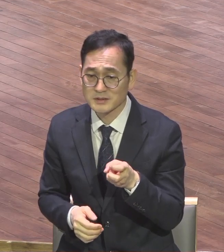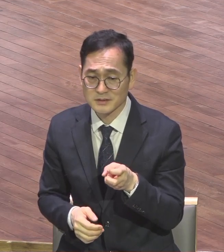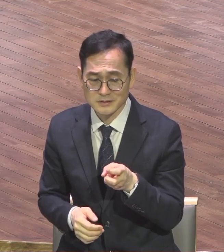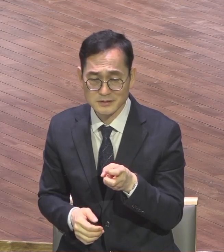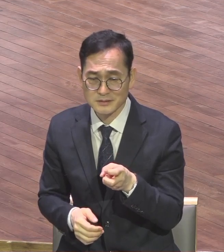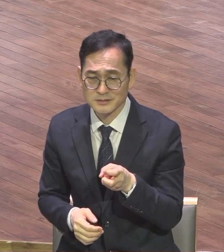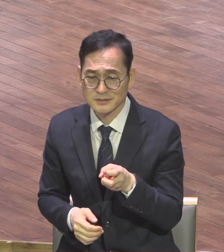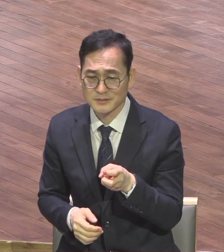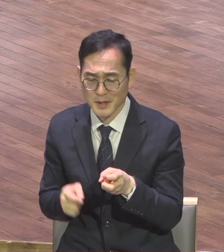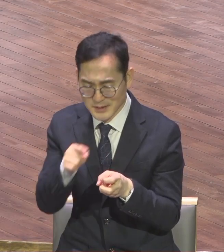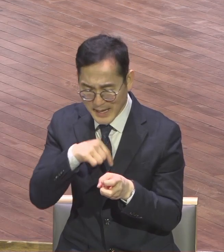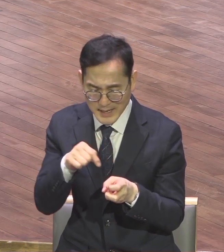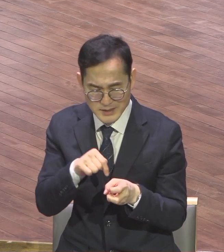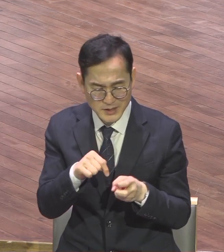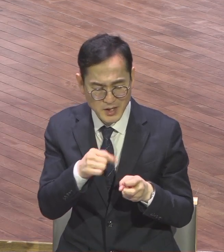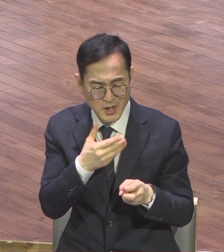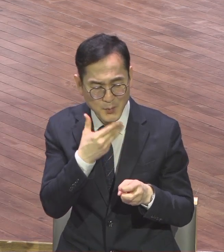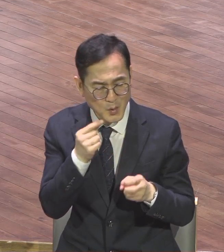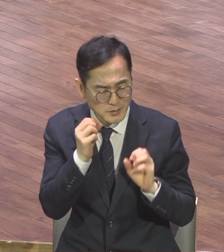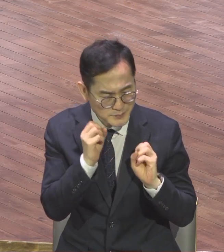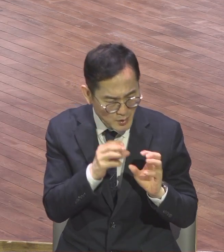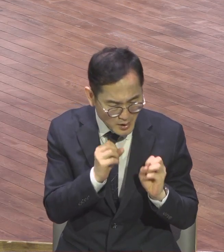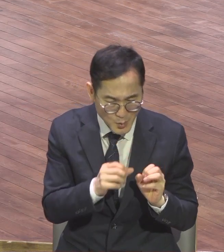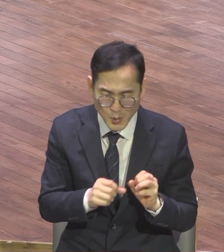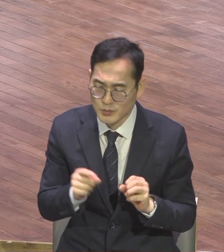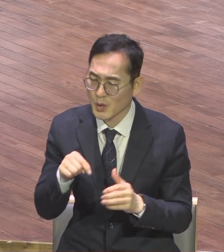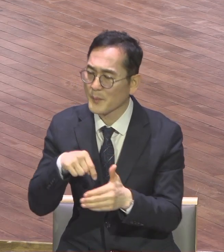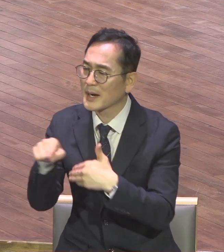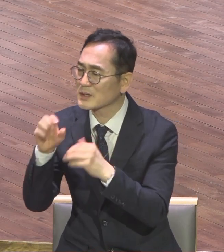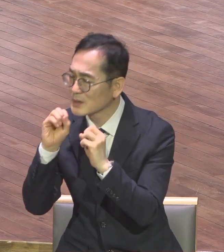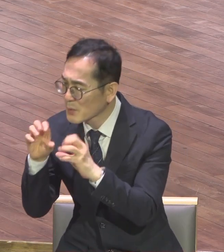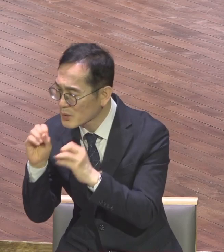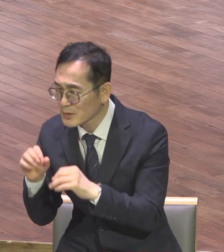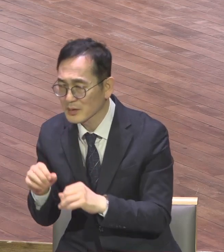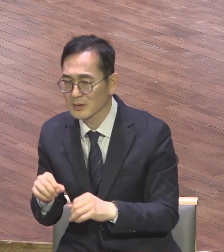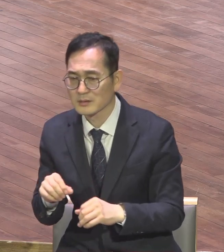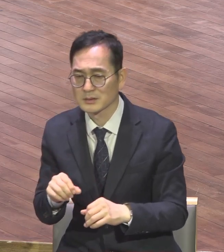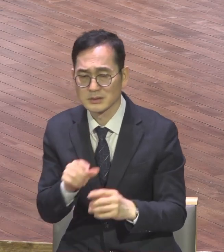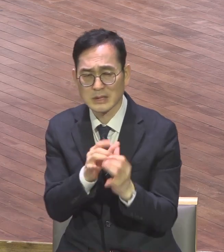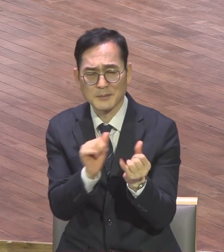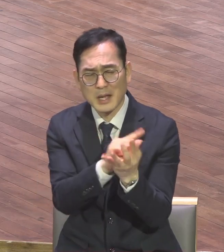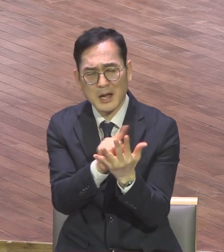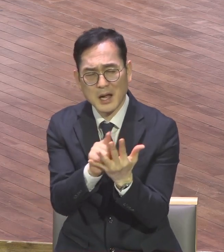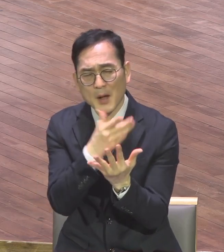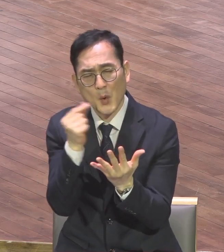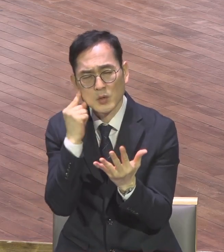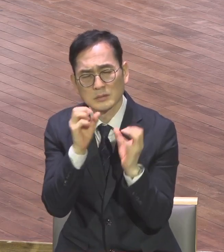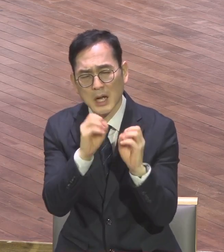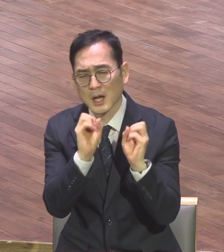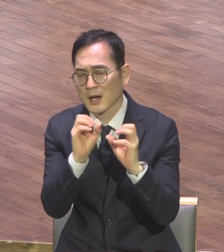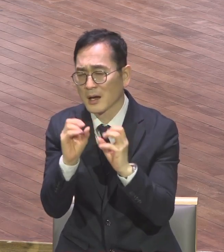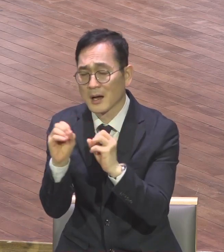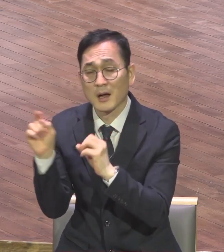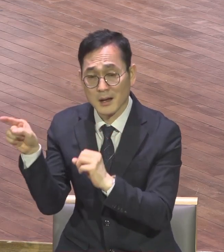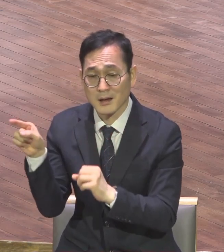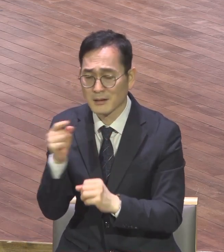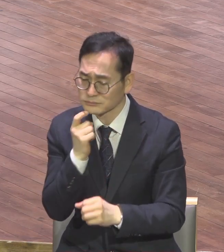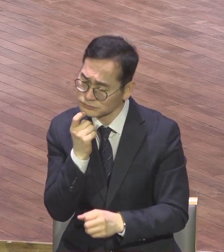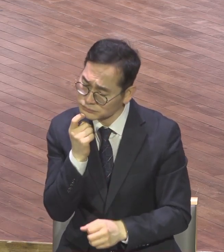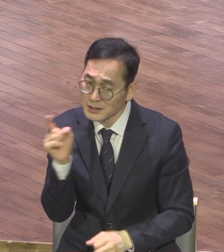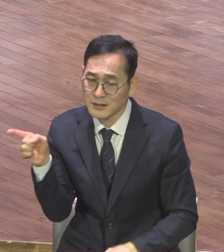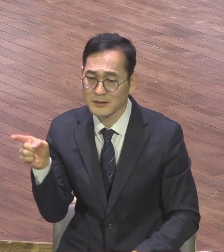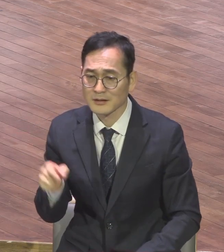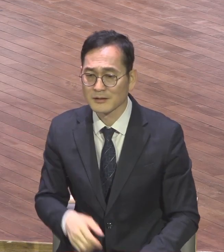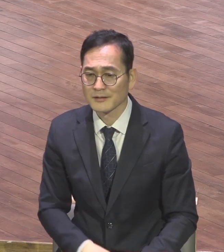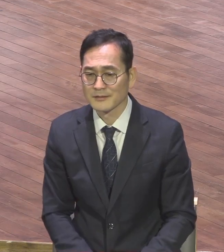전하고, 머리 깔아 머리 가서 복음 전하고, 어디 가 누구 만나면 복음 전하고. 저는요,